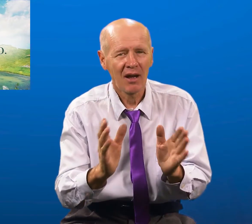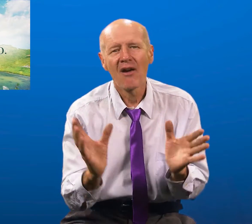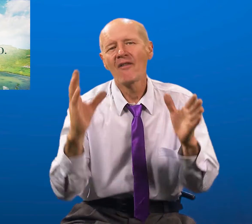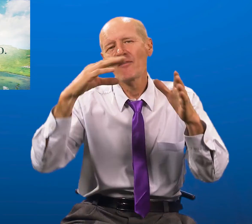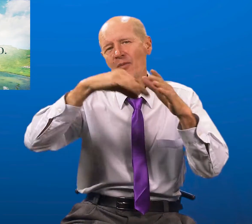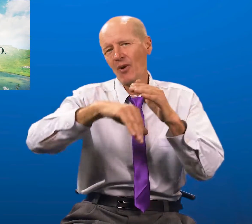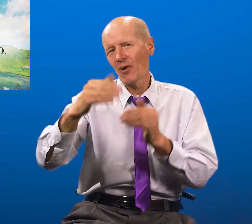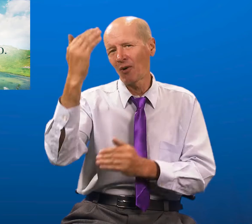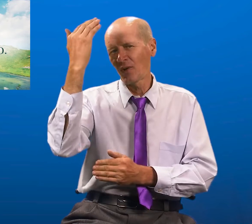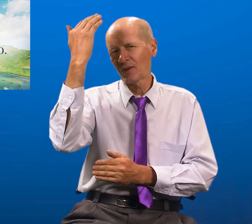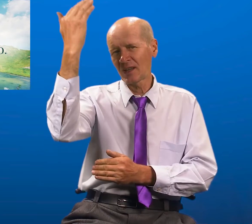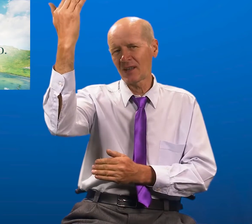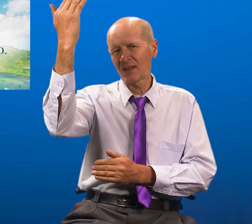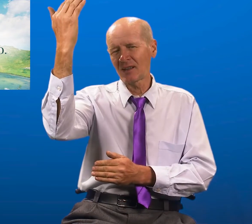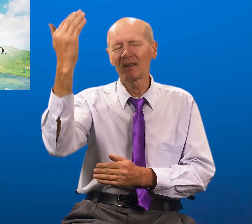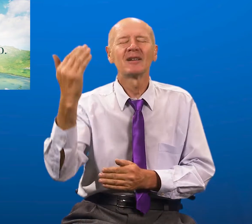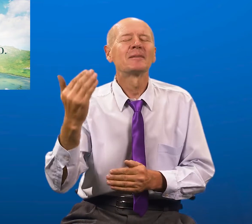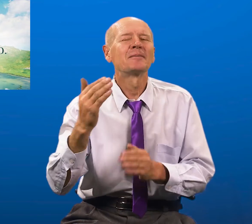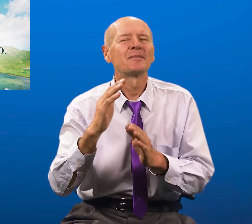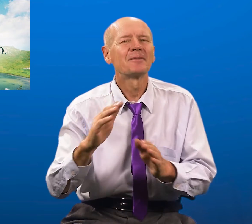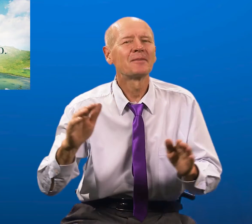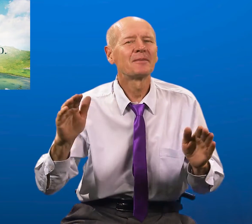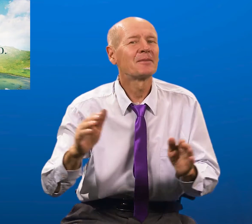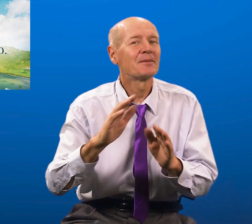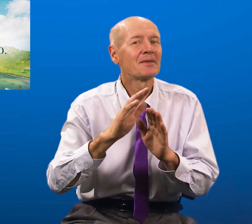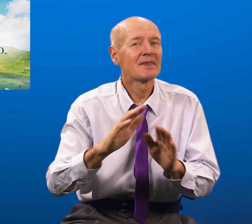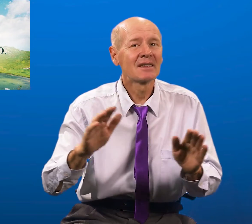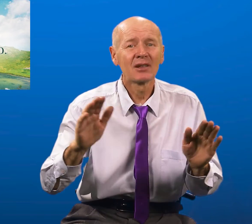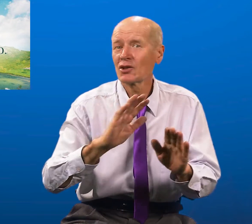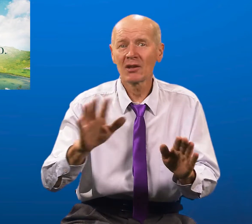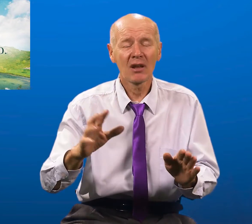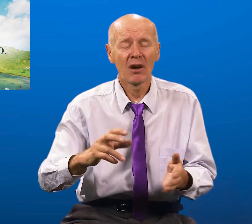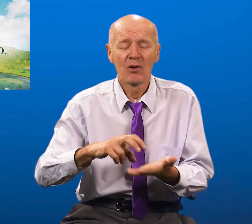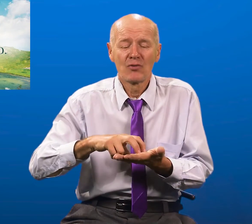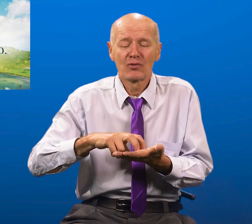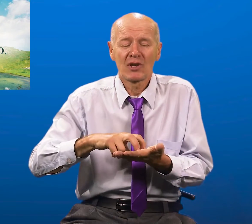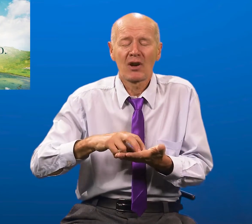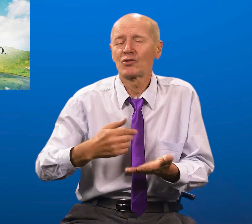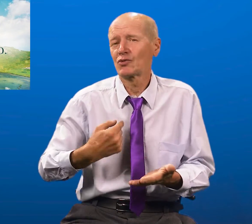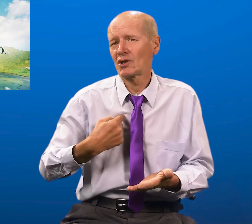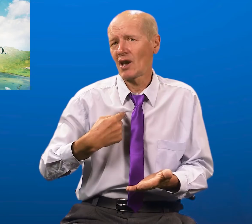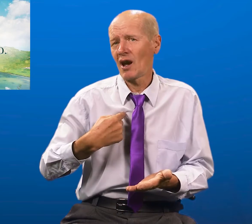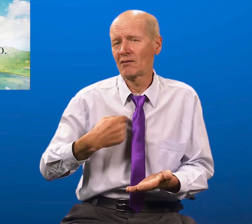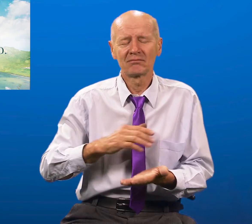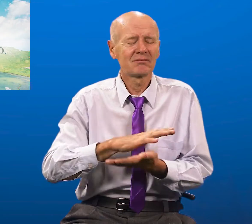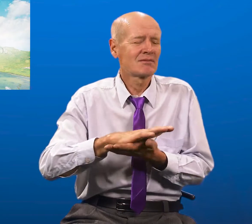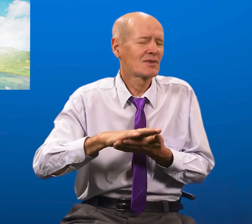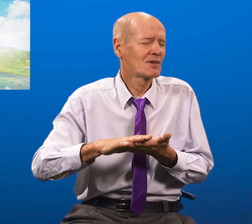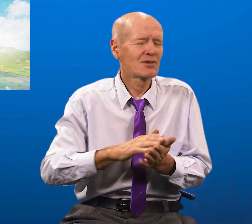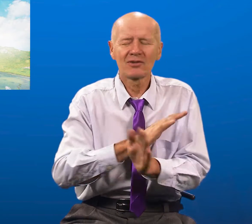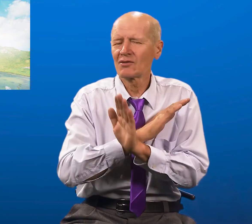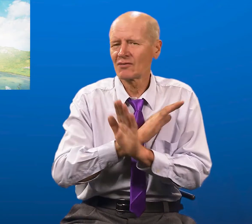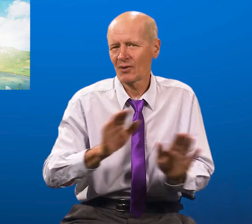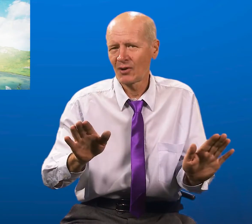только в Боге не устрашусь я ничего,